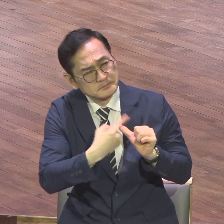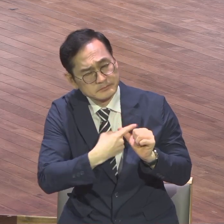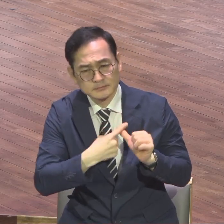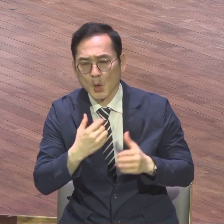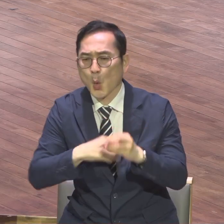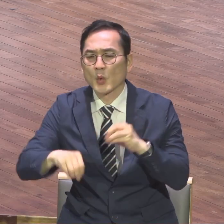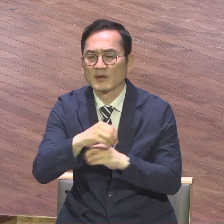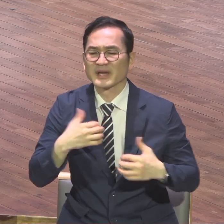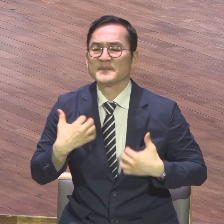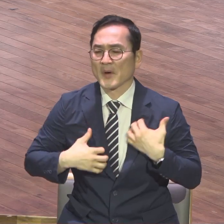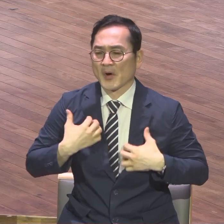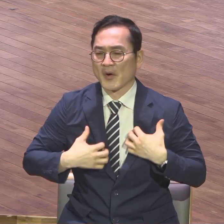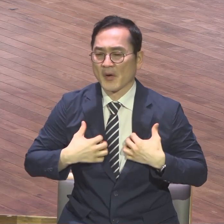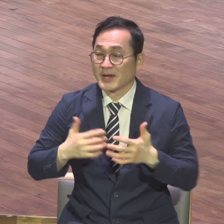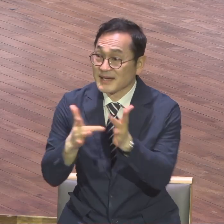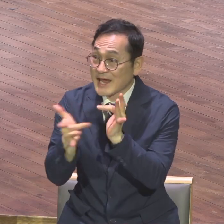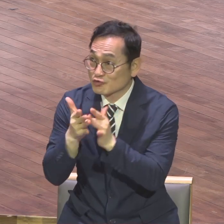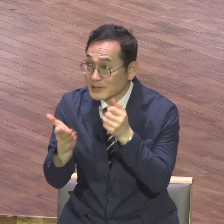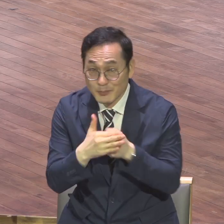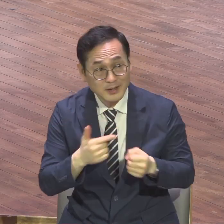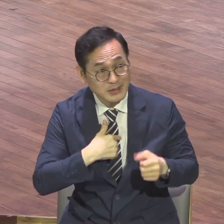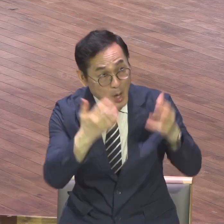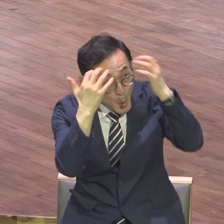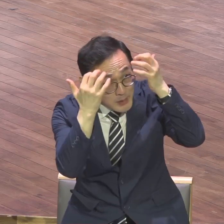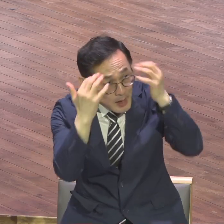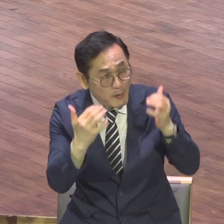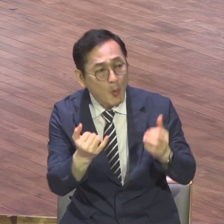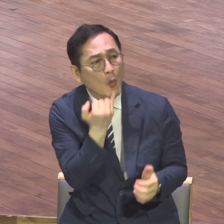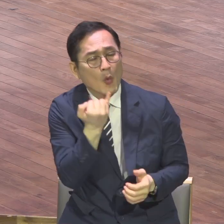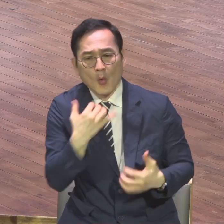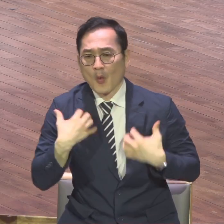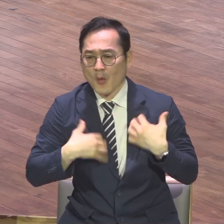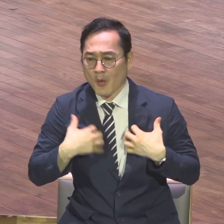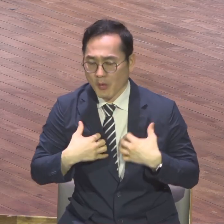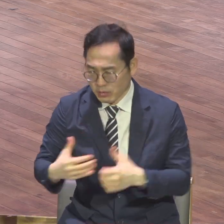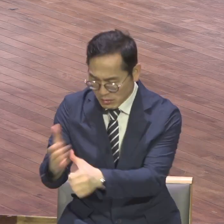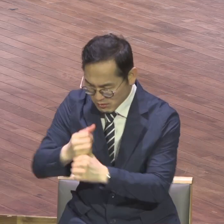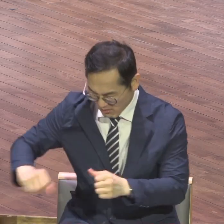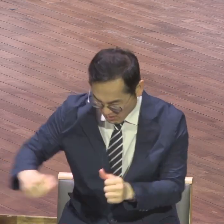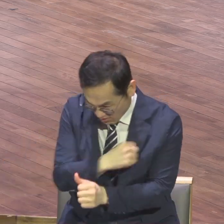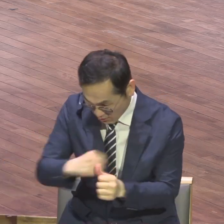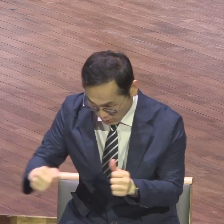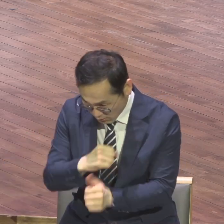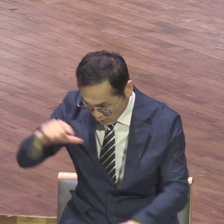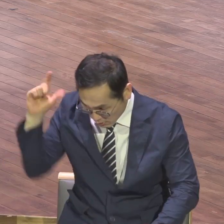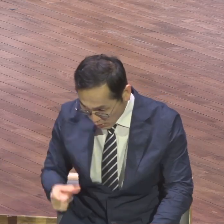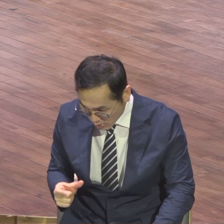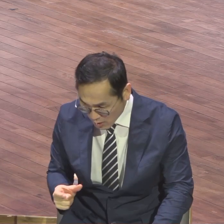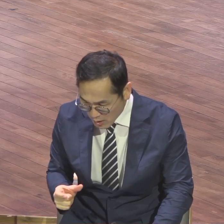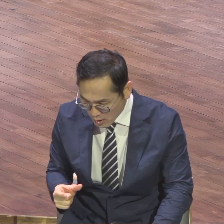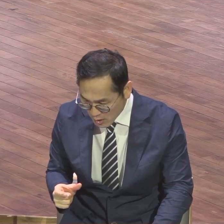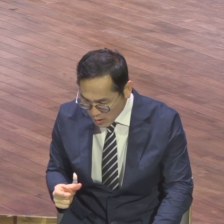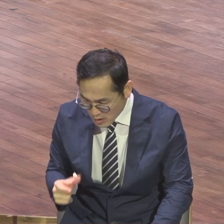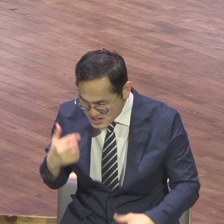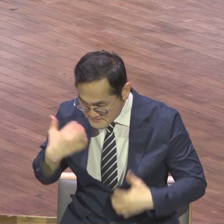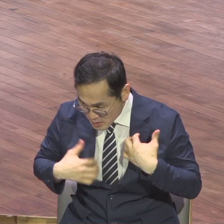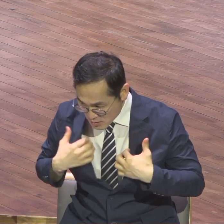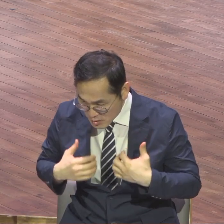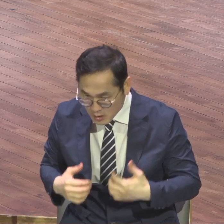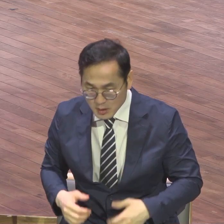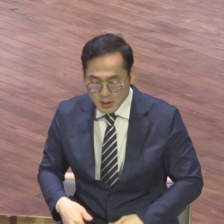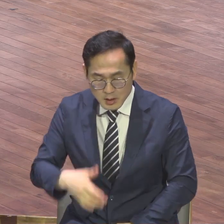자로 여기심을 기뻐하며 못 말리는 사람들이요. 잡아가 두드려 패도 그걸 도리어 기뻐하고